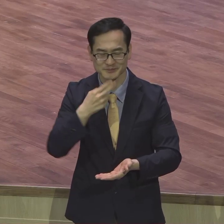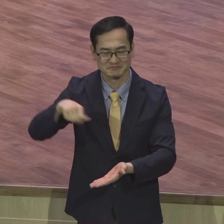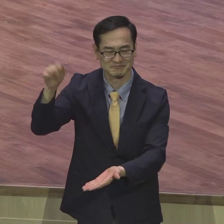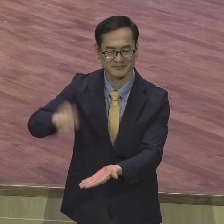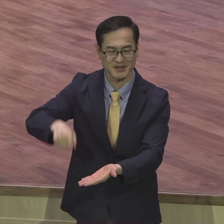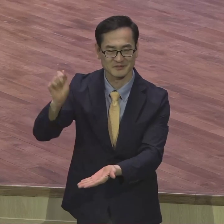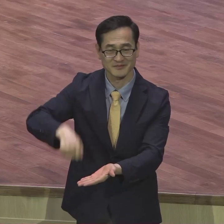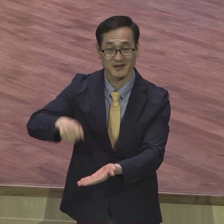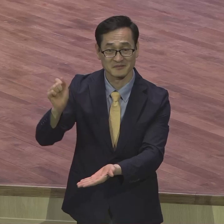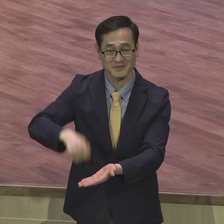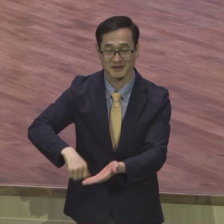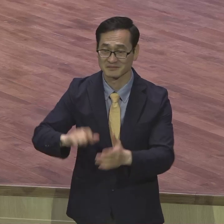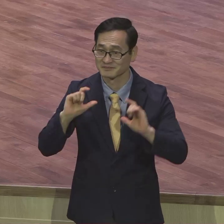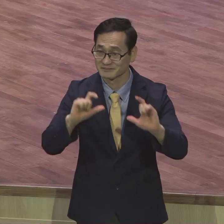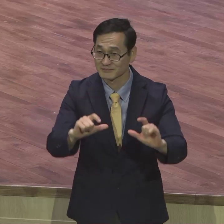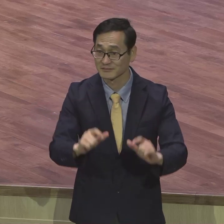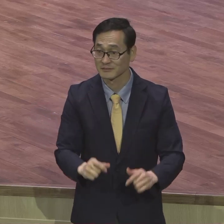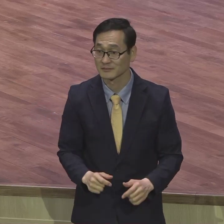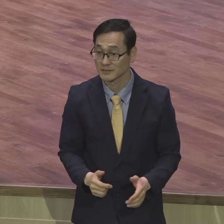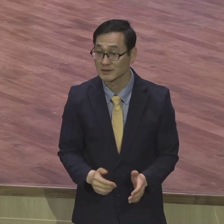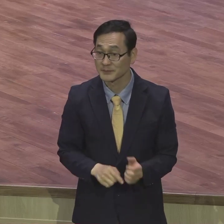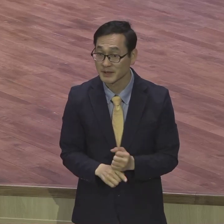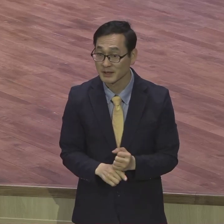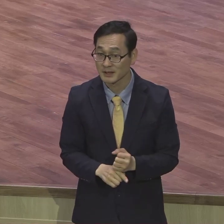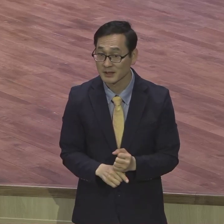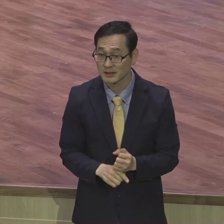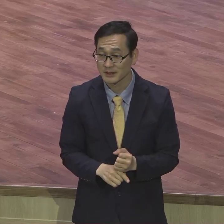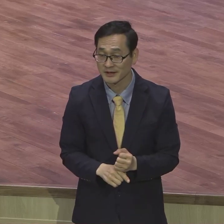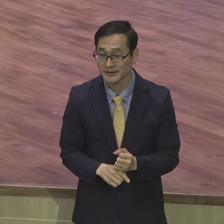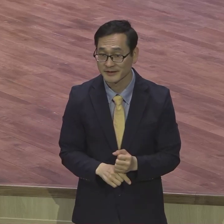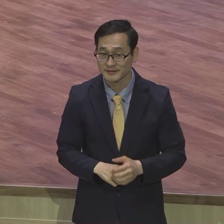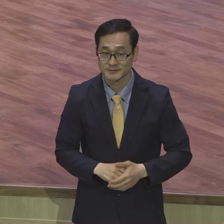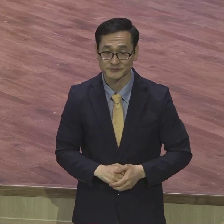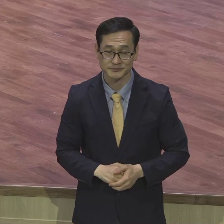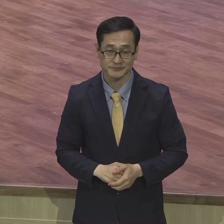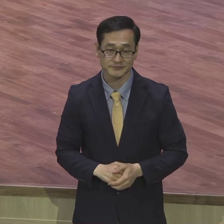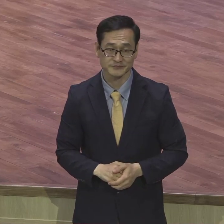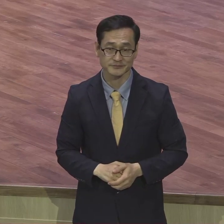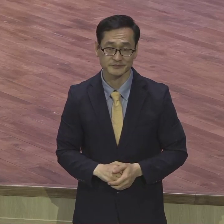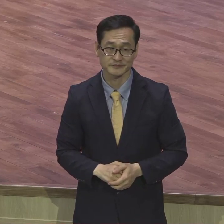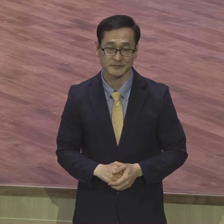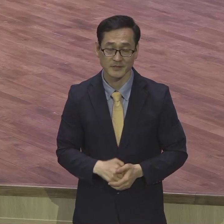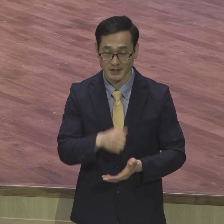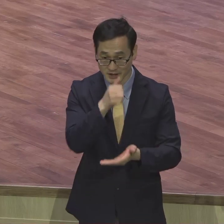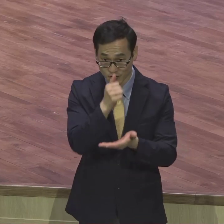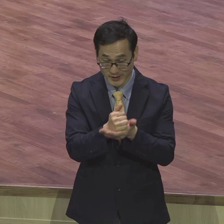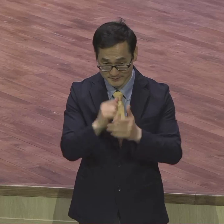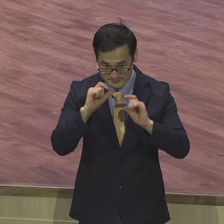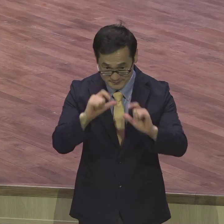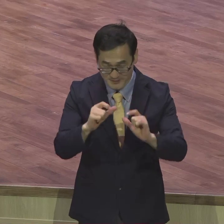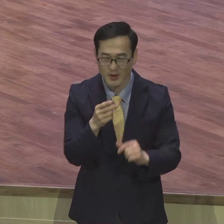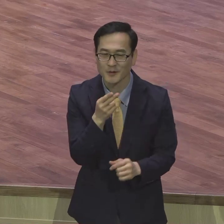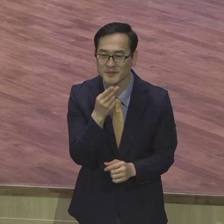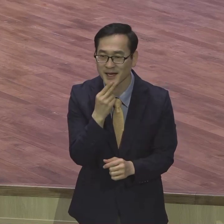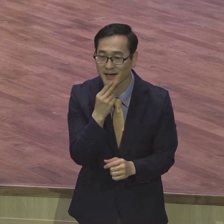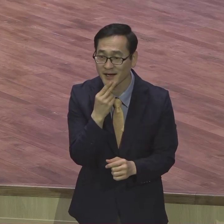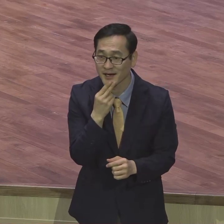선언한 것입니다. 정죄함이 없다. 이 말은 헬라 말라 우 카타리그마